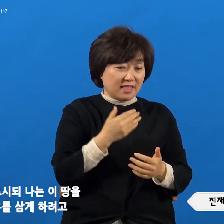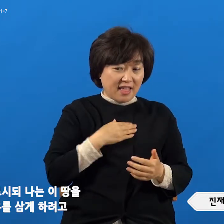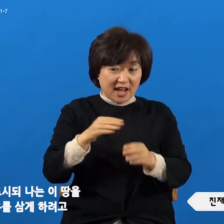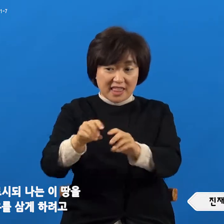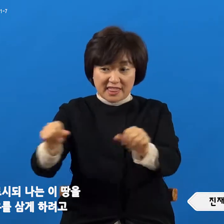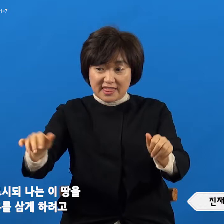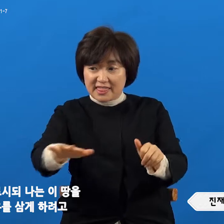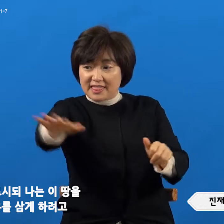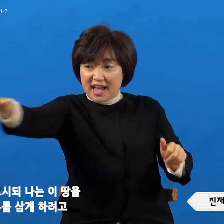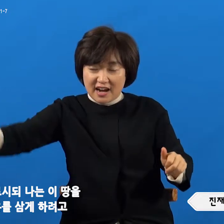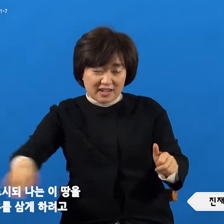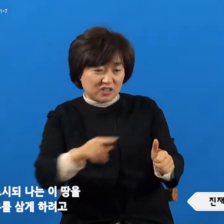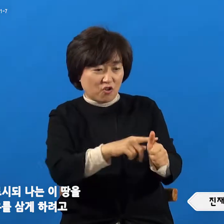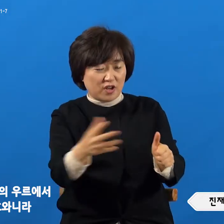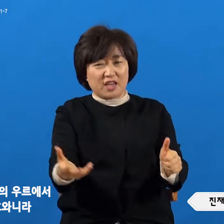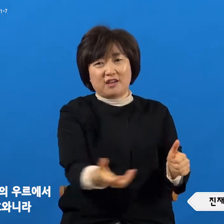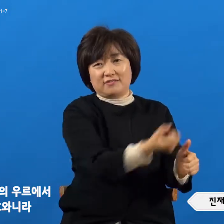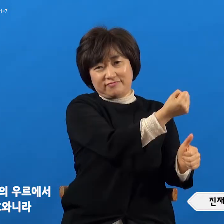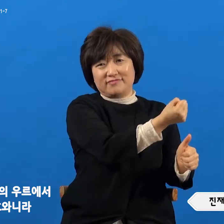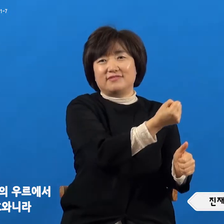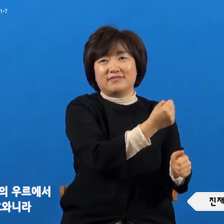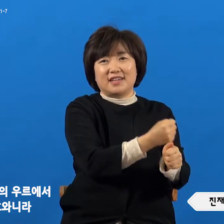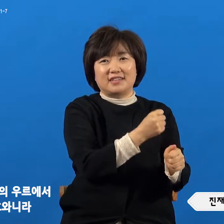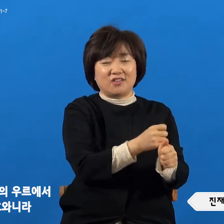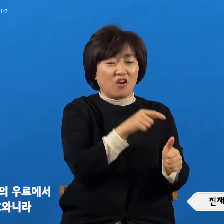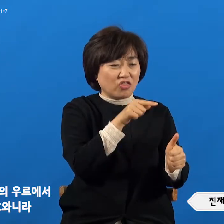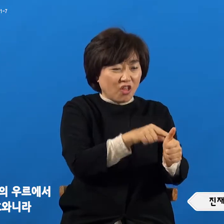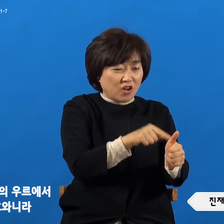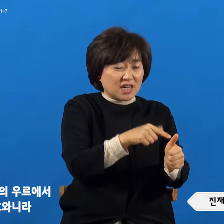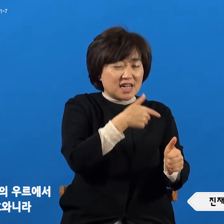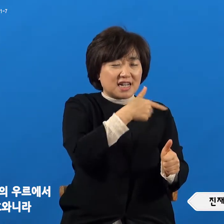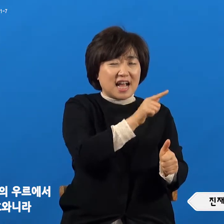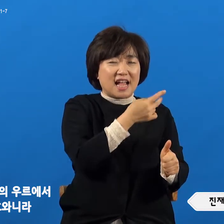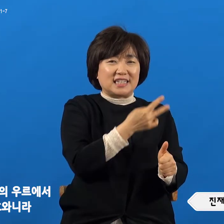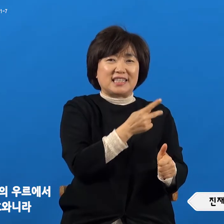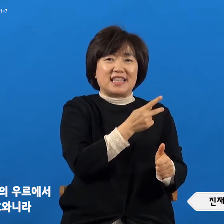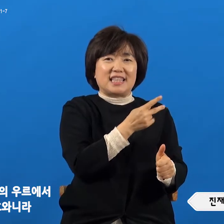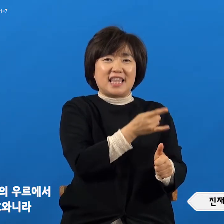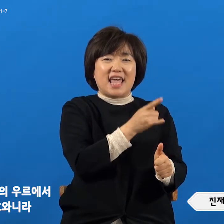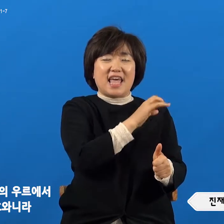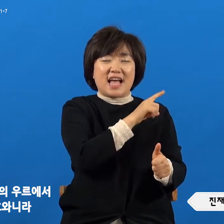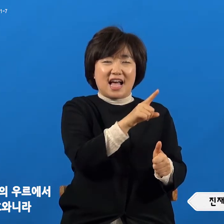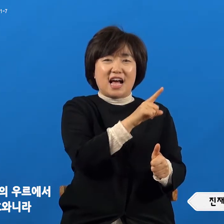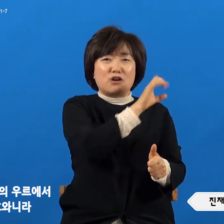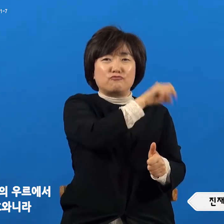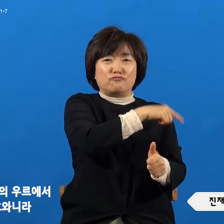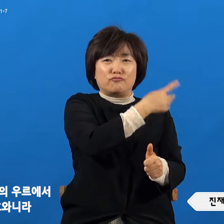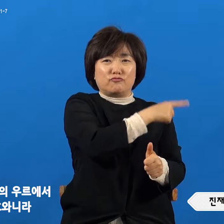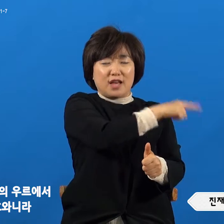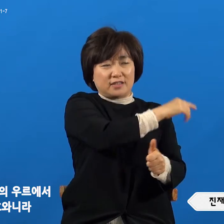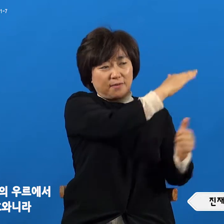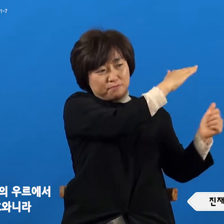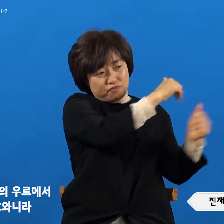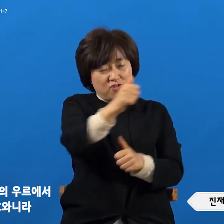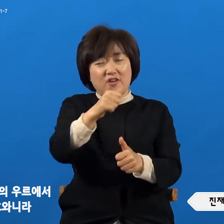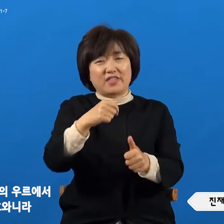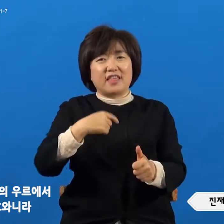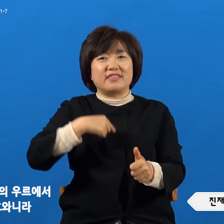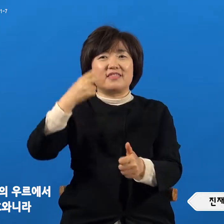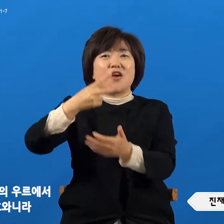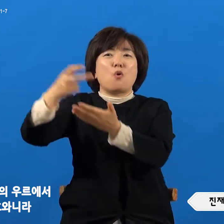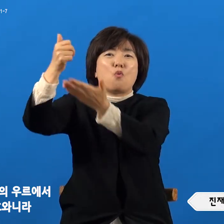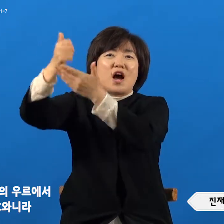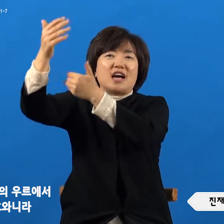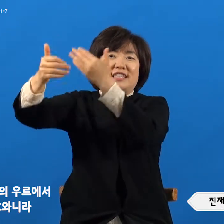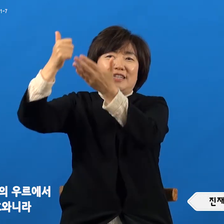주어 소유를 삼게 하려고 너를 갈대아인의 우르에서 이끌어낸 여호와니라. 성경은